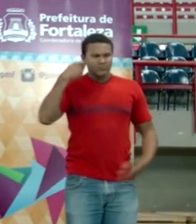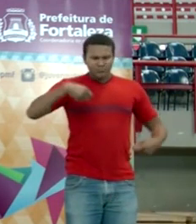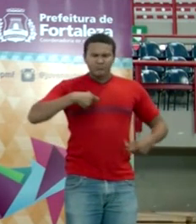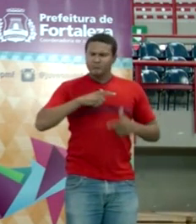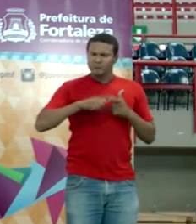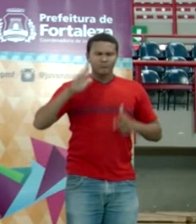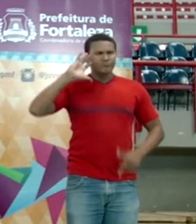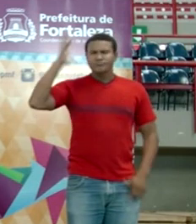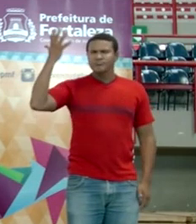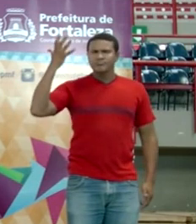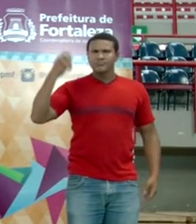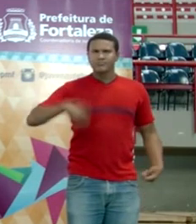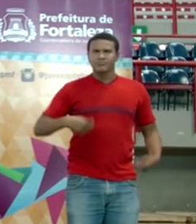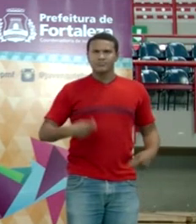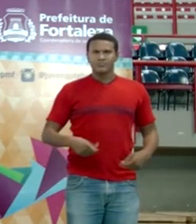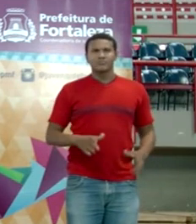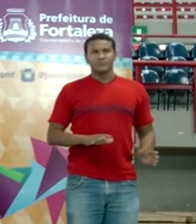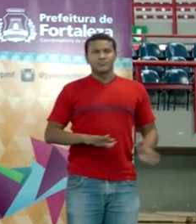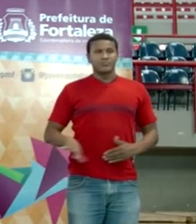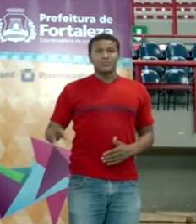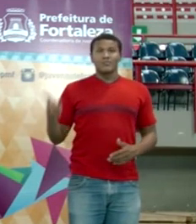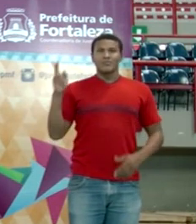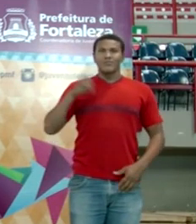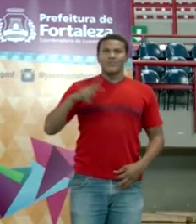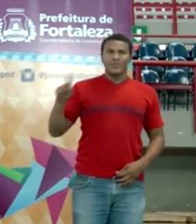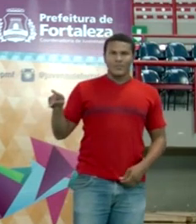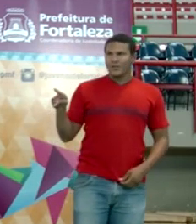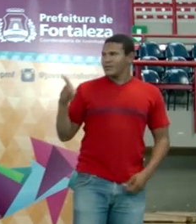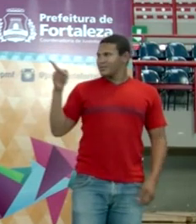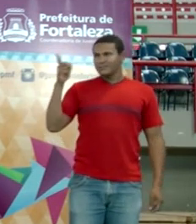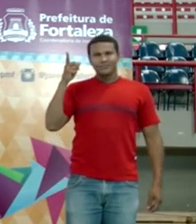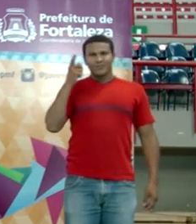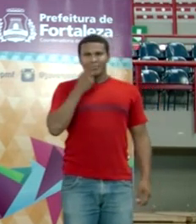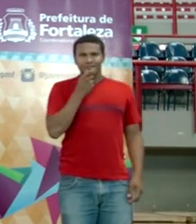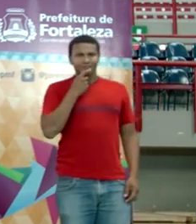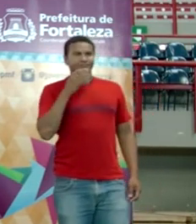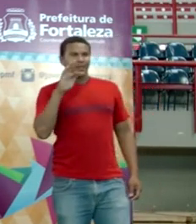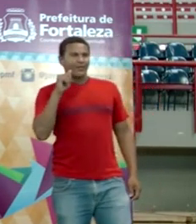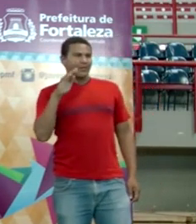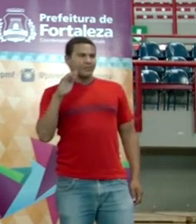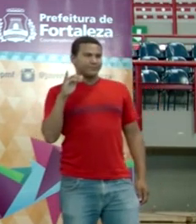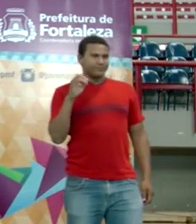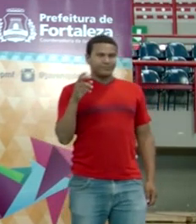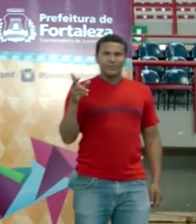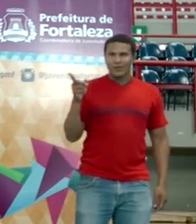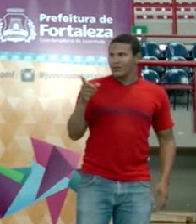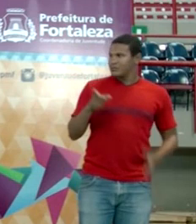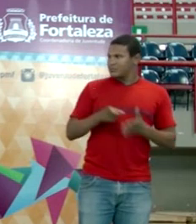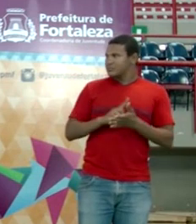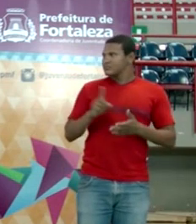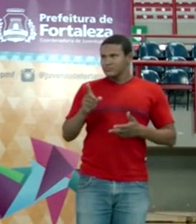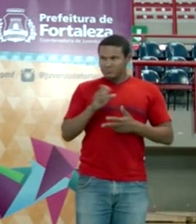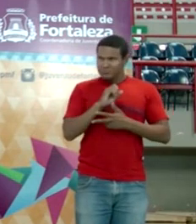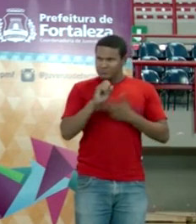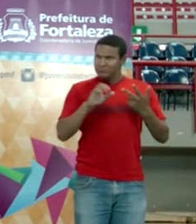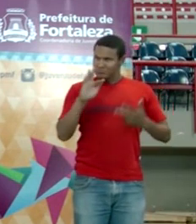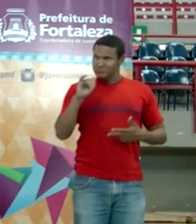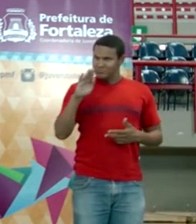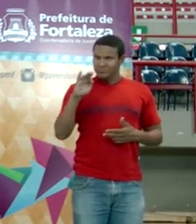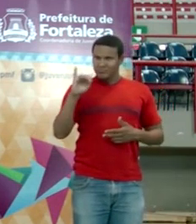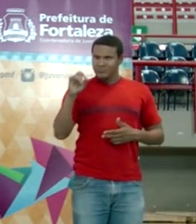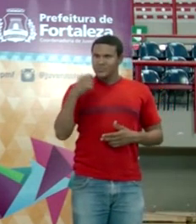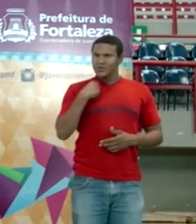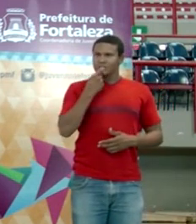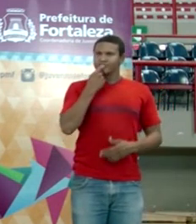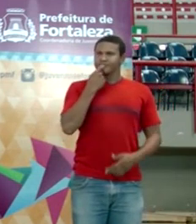resolver. Uma coisa que o professor Fábio, quando ele fez o último Enem, o professor Fábio fez Enem há